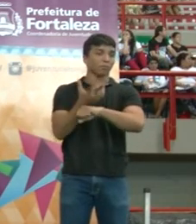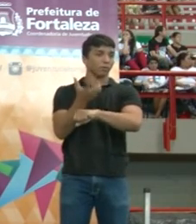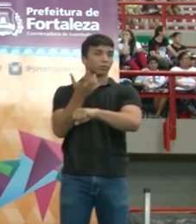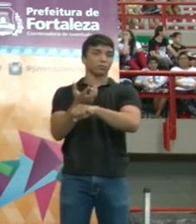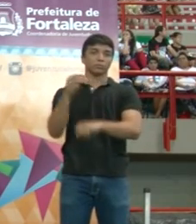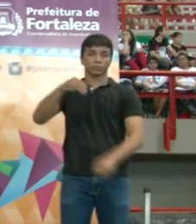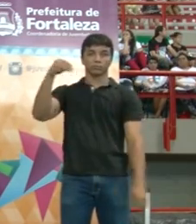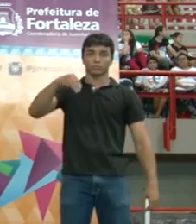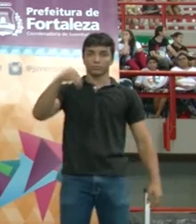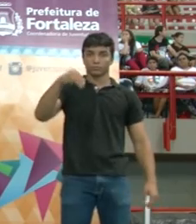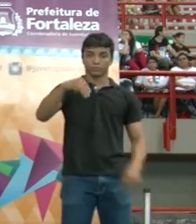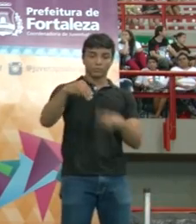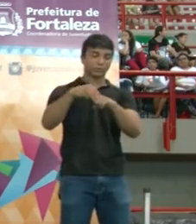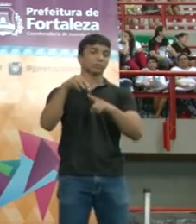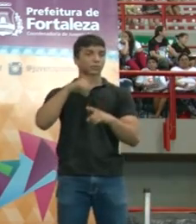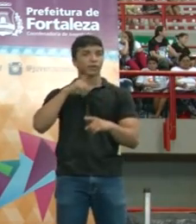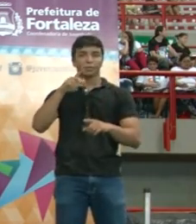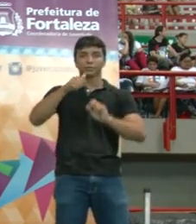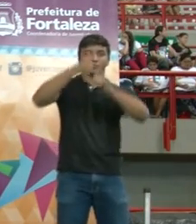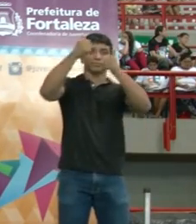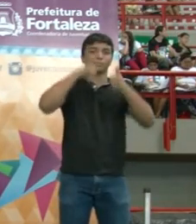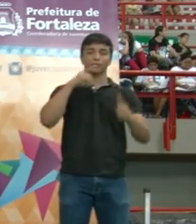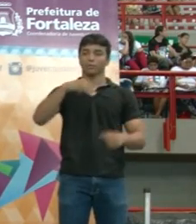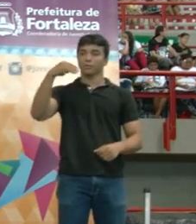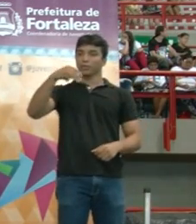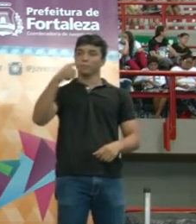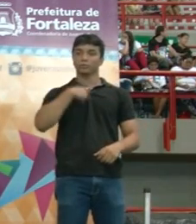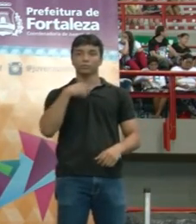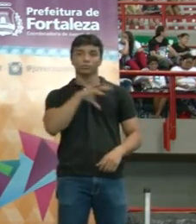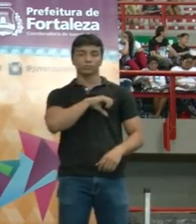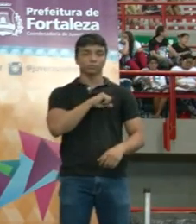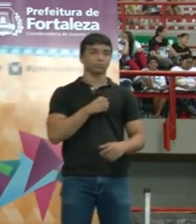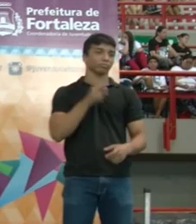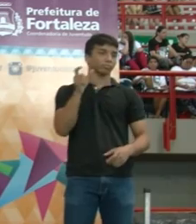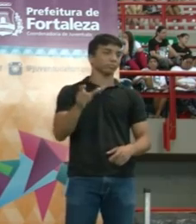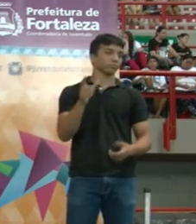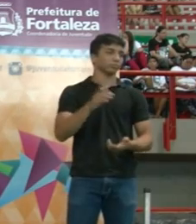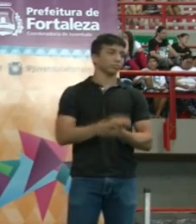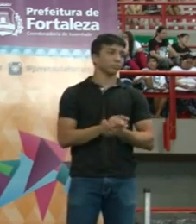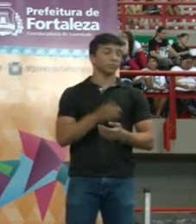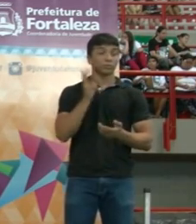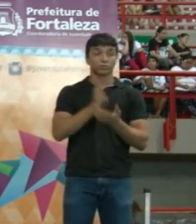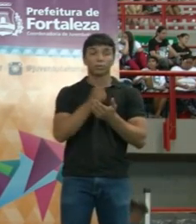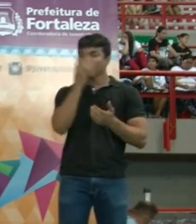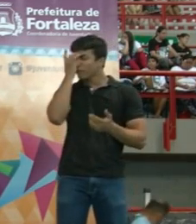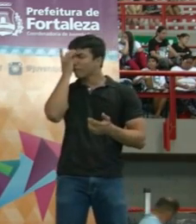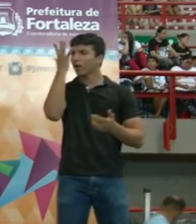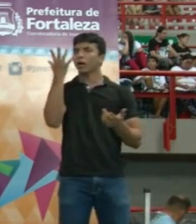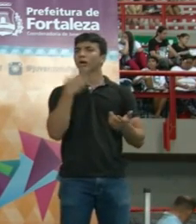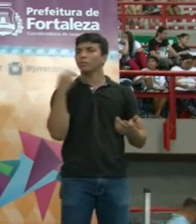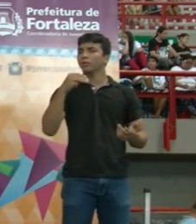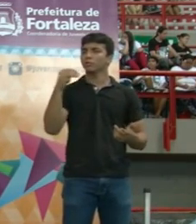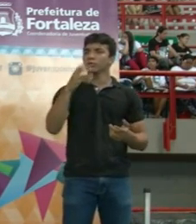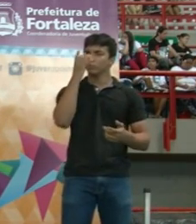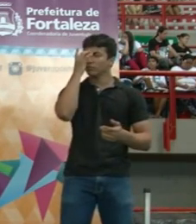matemática. A gente sempre tem aquela que a gente gosta mais, né? Para mim sempre foi matemática. Sempre foi para mim muito fácil.